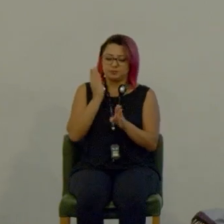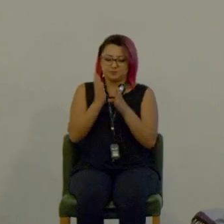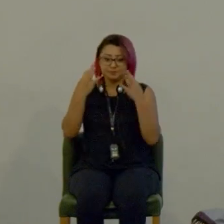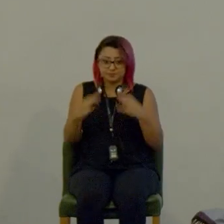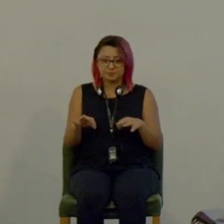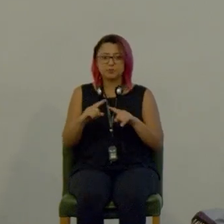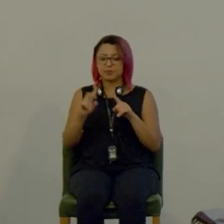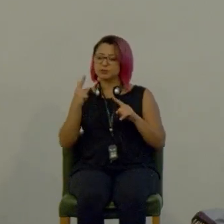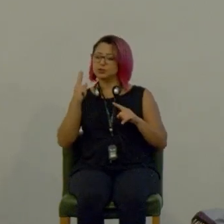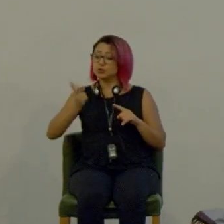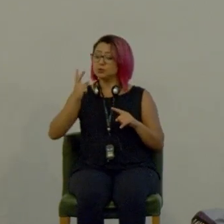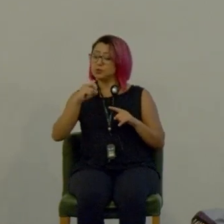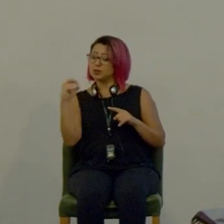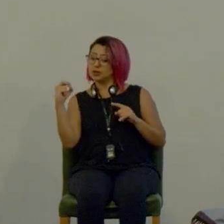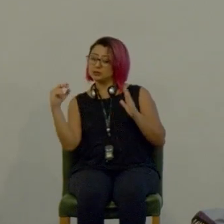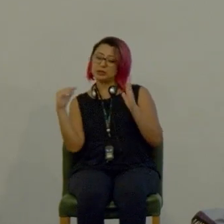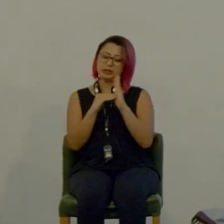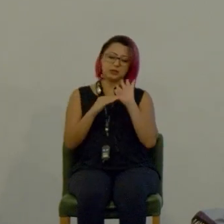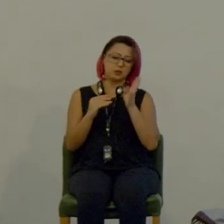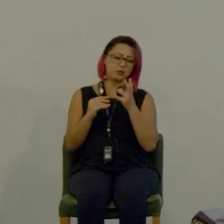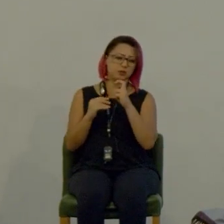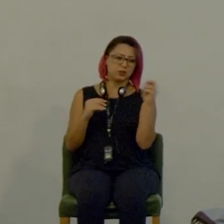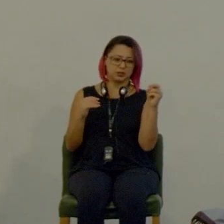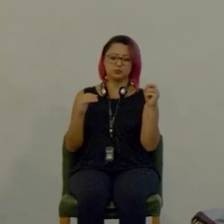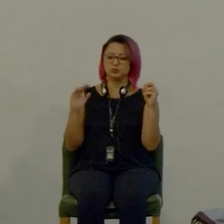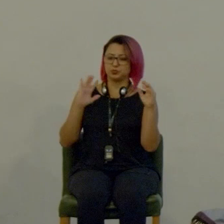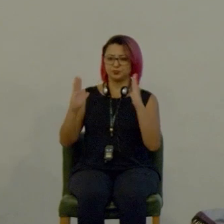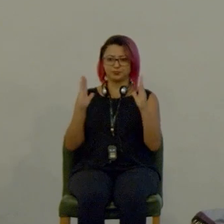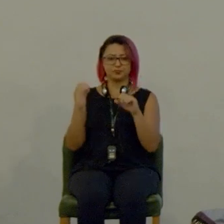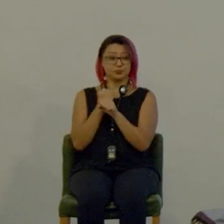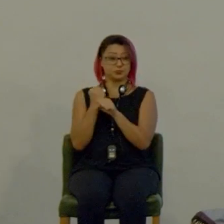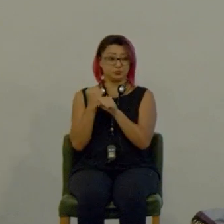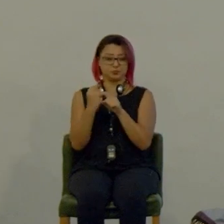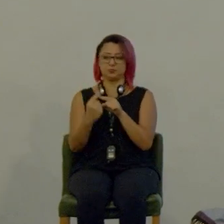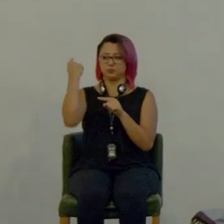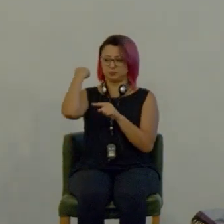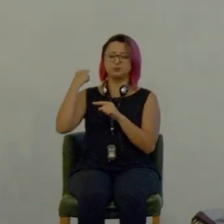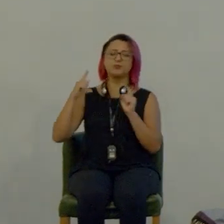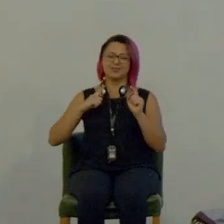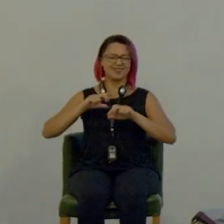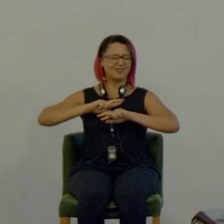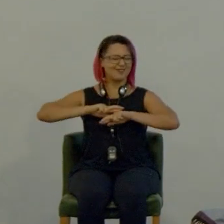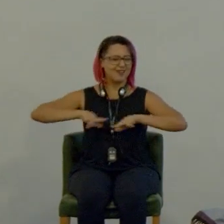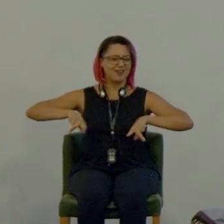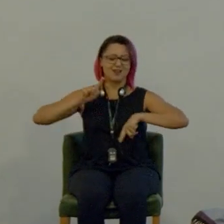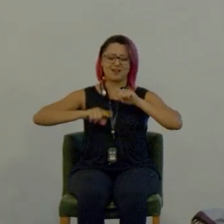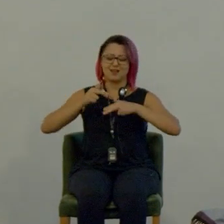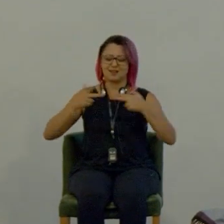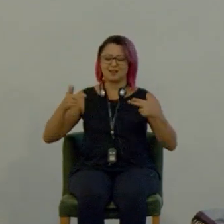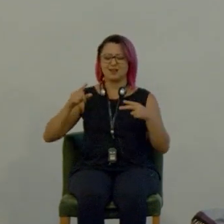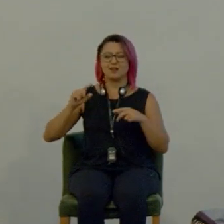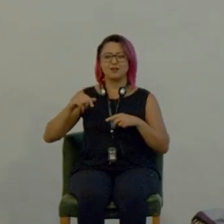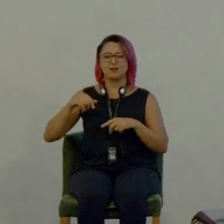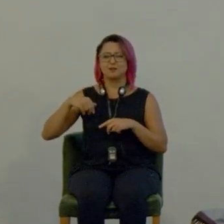menos 2.500 anos de idade. A gente tem uma história registrada aqui de mais de 2.000 anos. E o que é interessante, o que